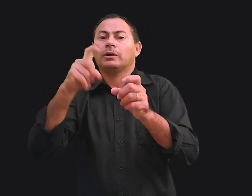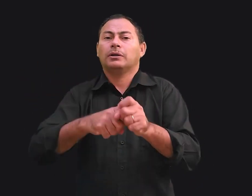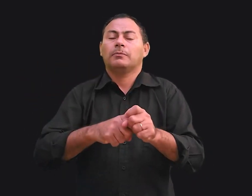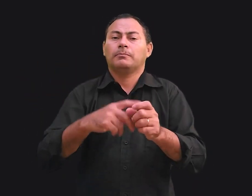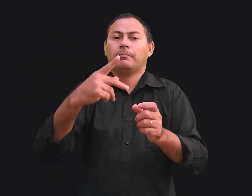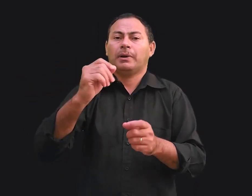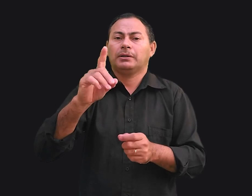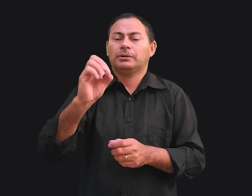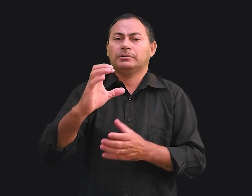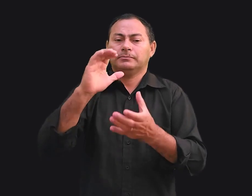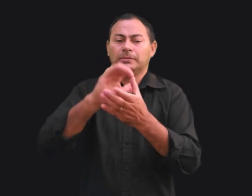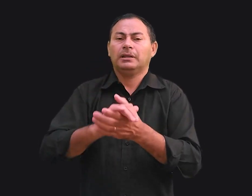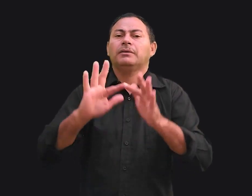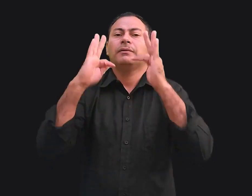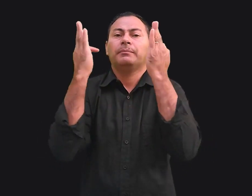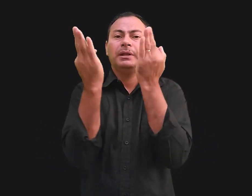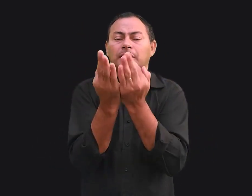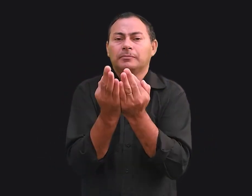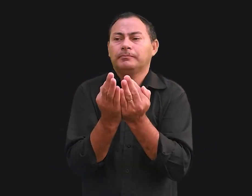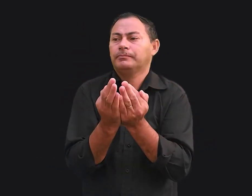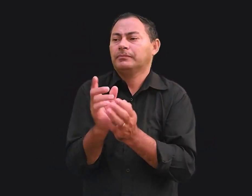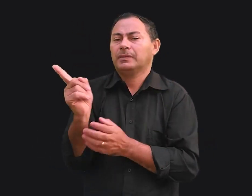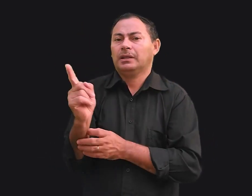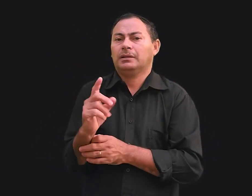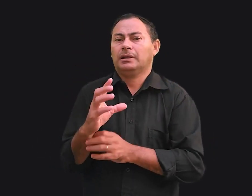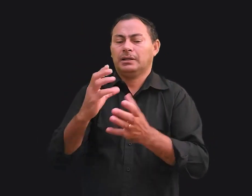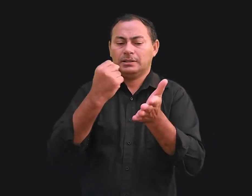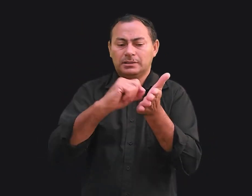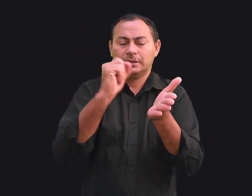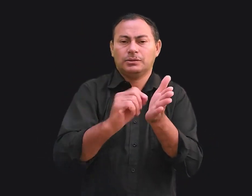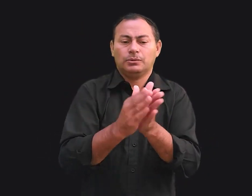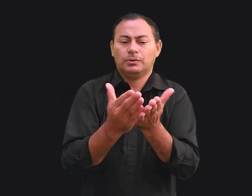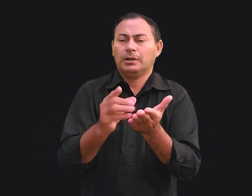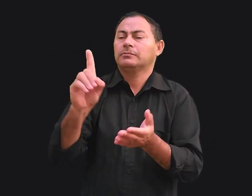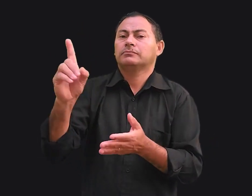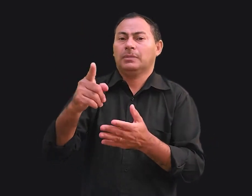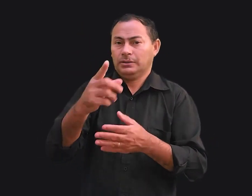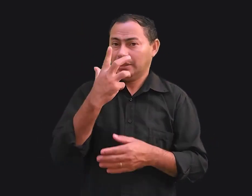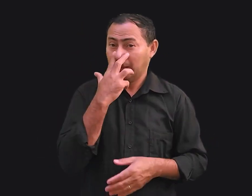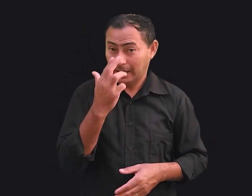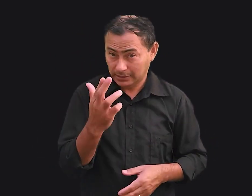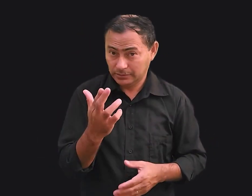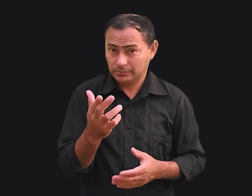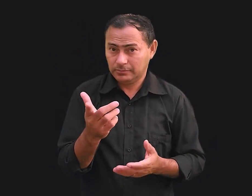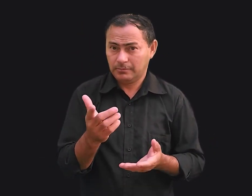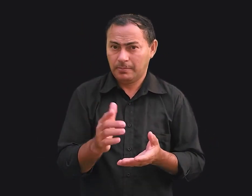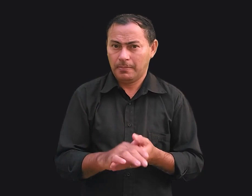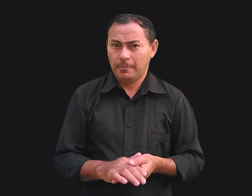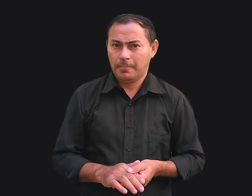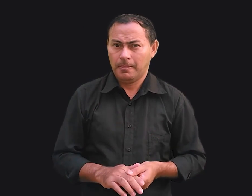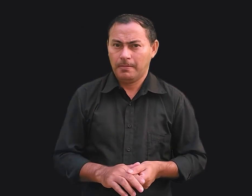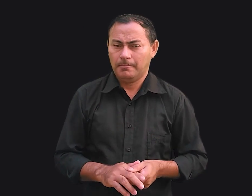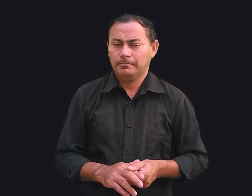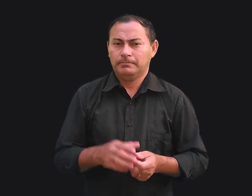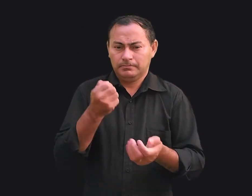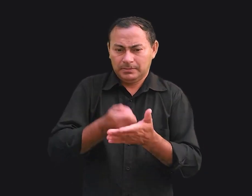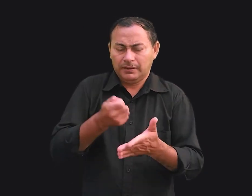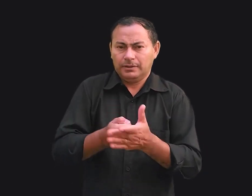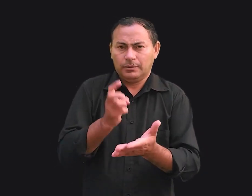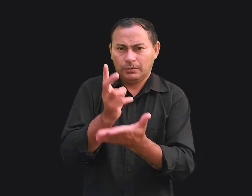para os padrões de casamento e família que estão nas Escrituras, hein? Você acha que deve continuar